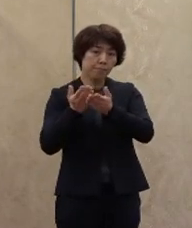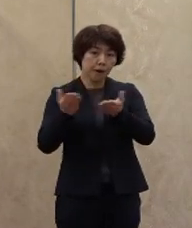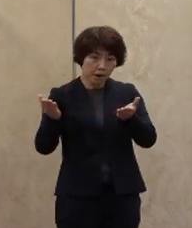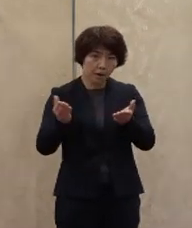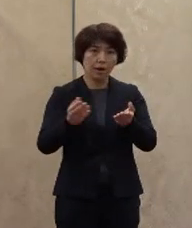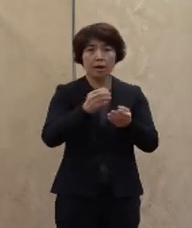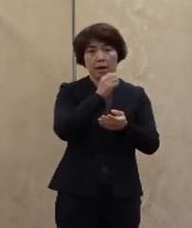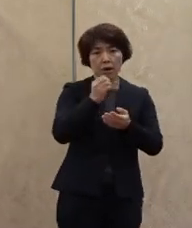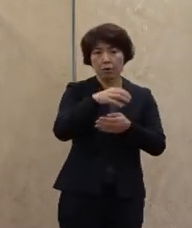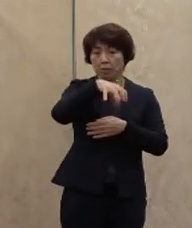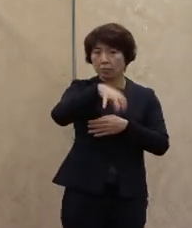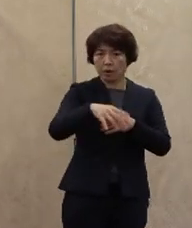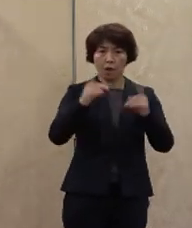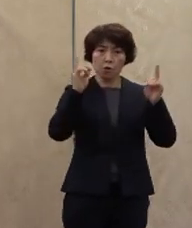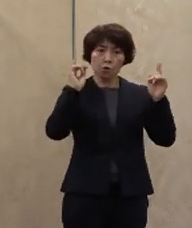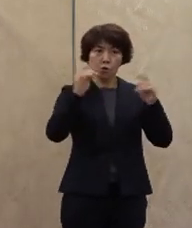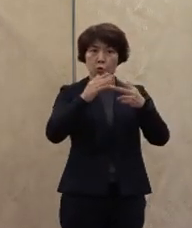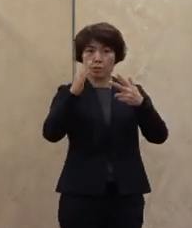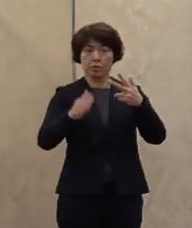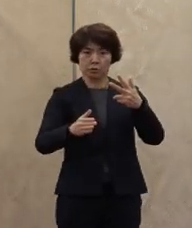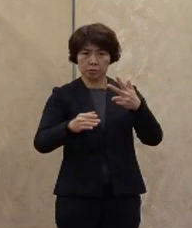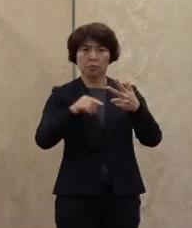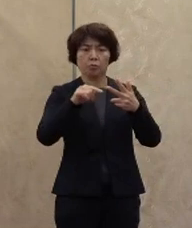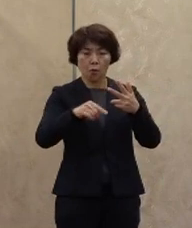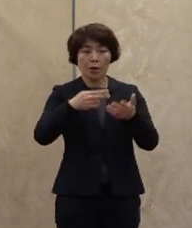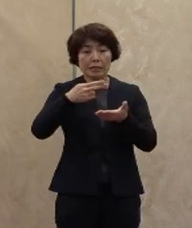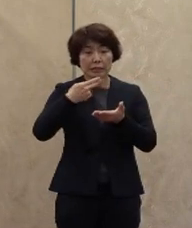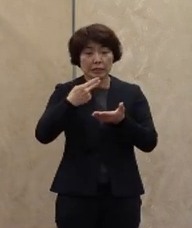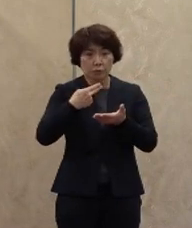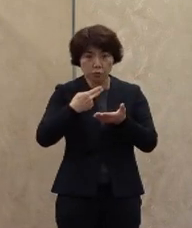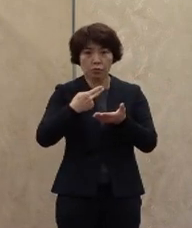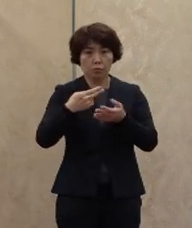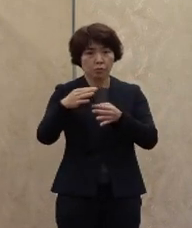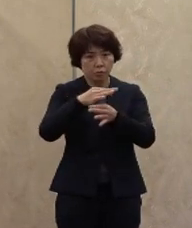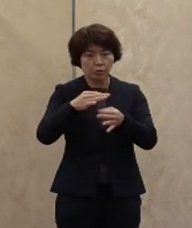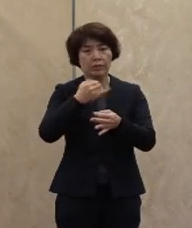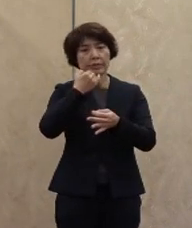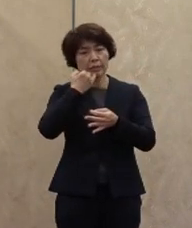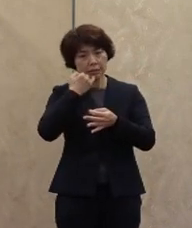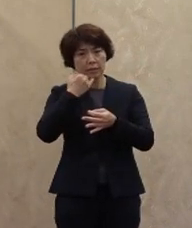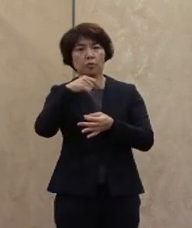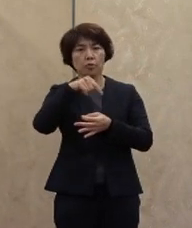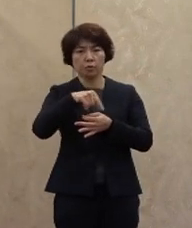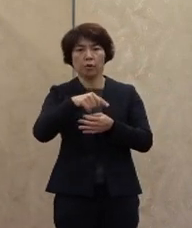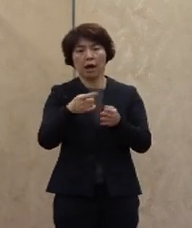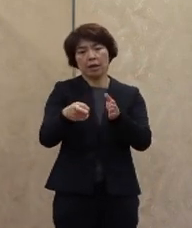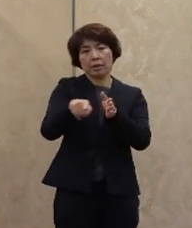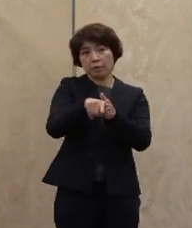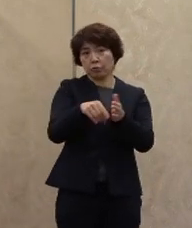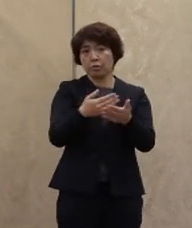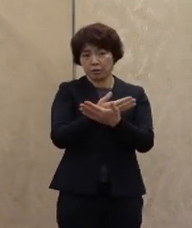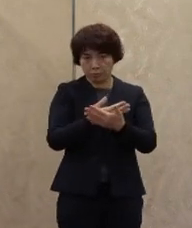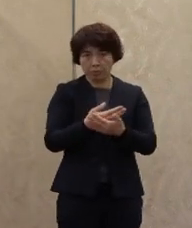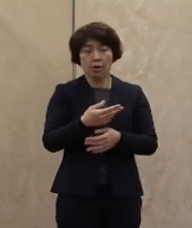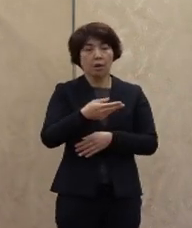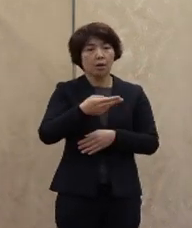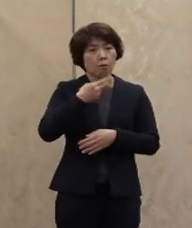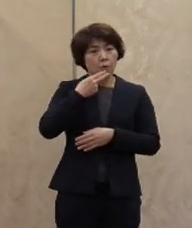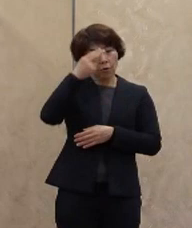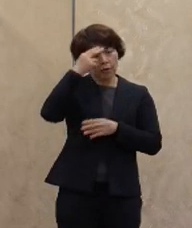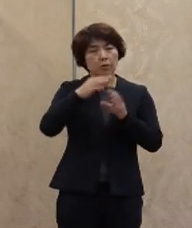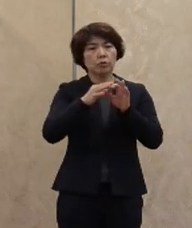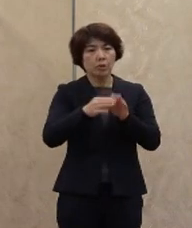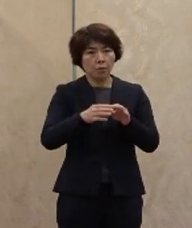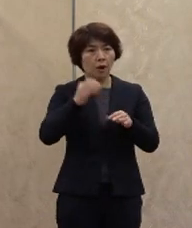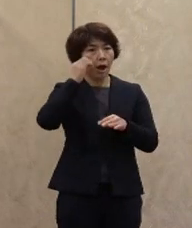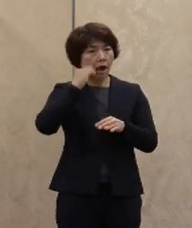遊興施設でも飲食店業の許可を取っているところについてはこの対象になります。お酒については朝の11時